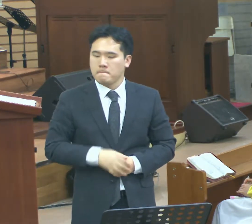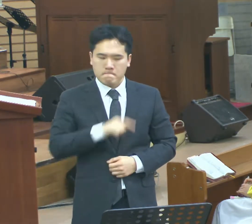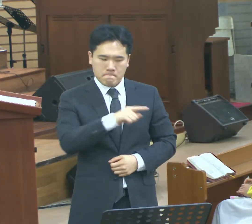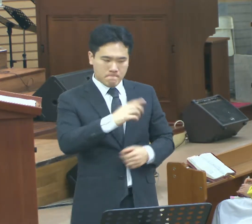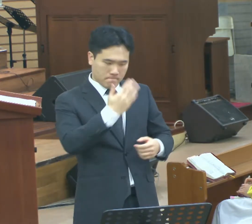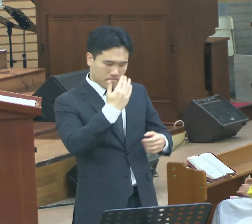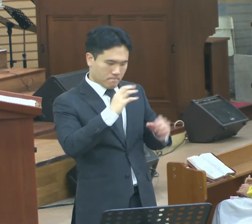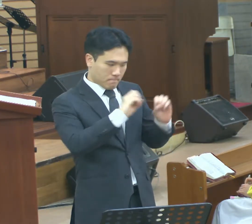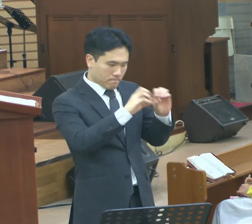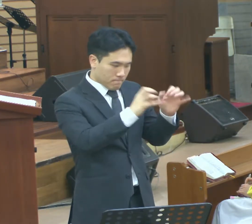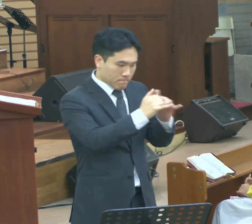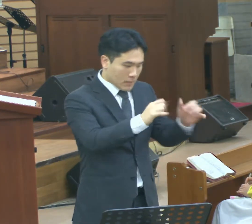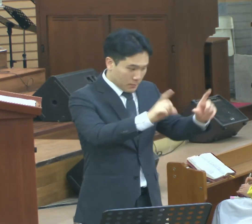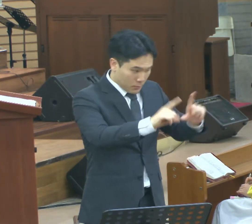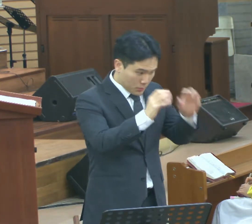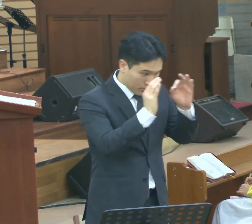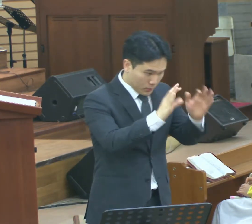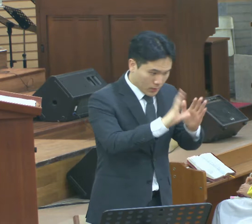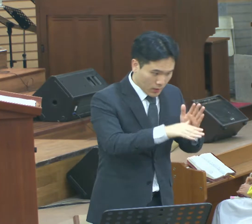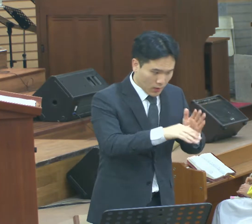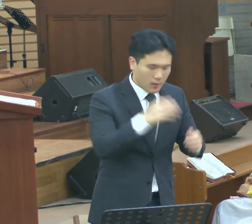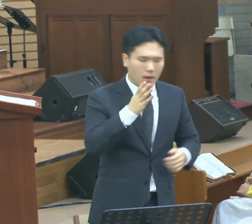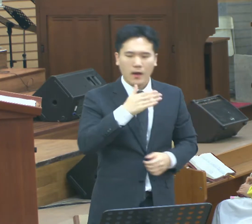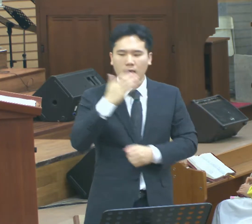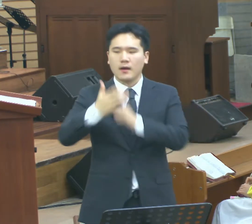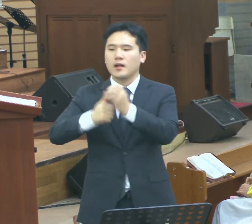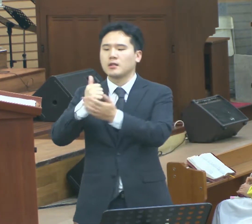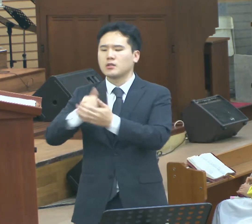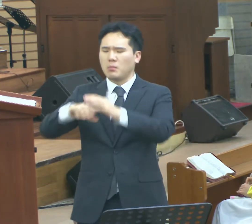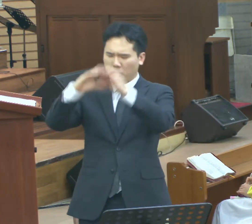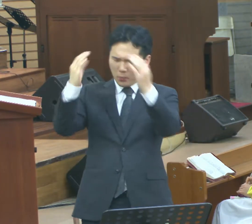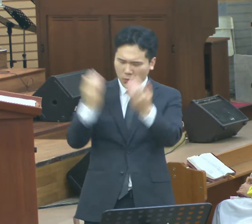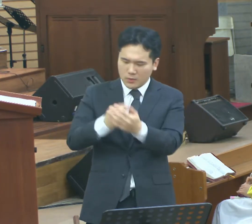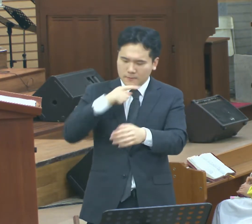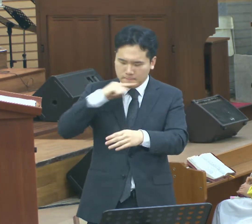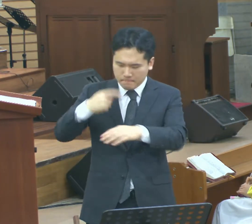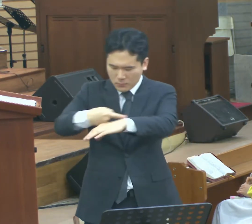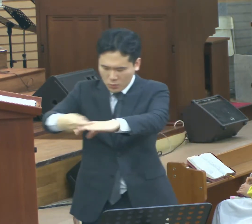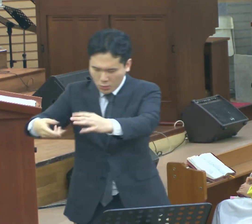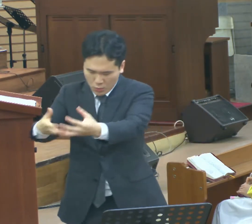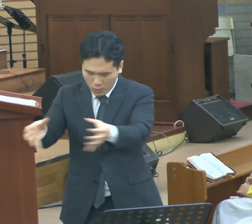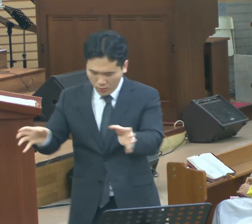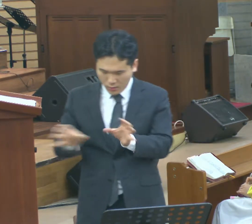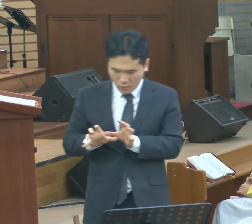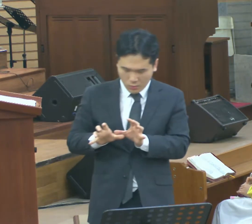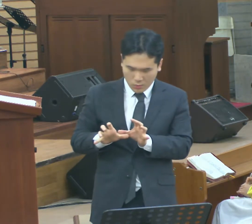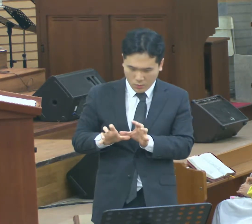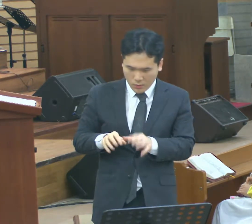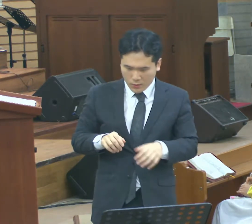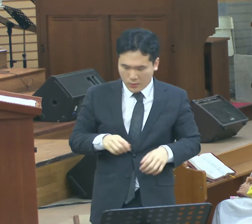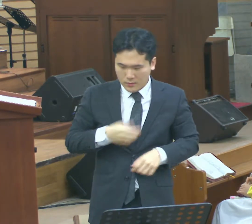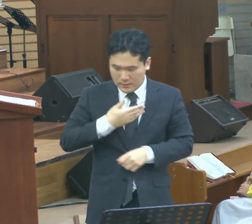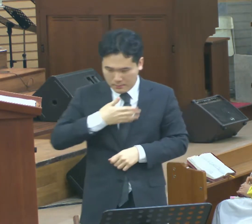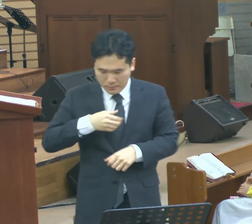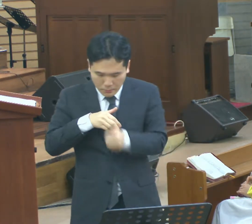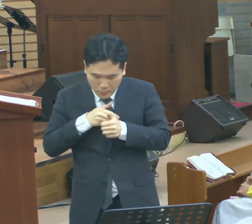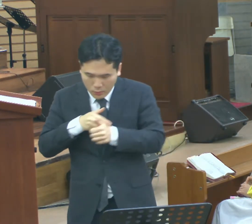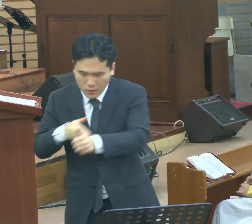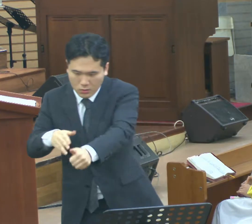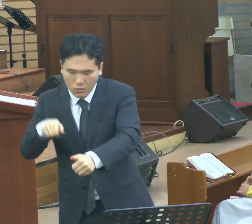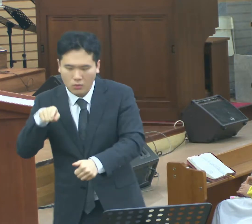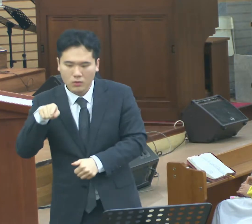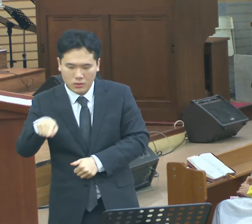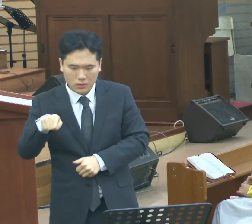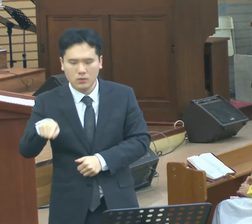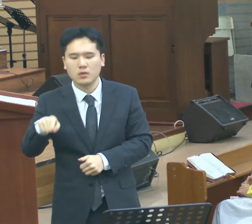때 하나님께서 모든 족속에게로 진짜 가서 그들에게 경배를 받으시려고 저런